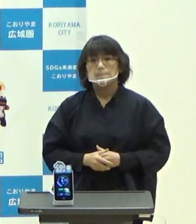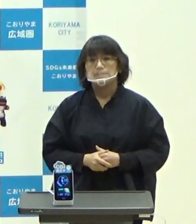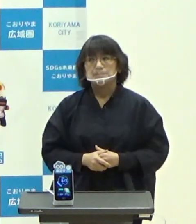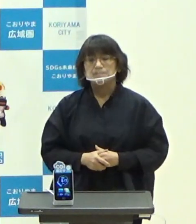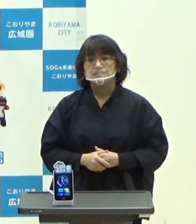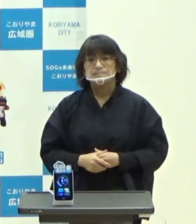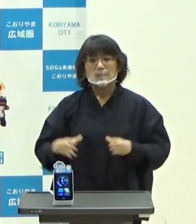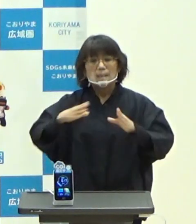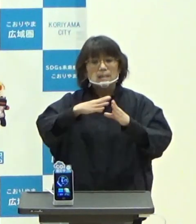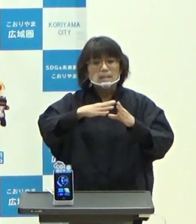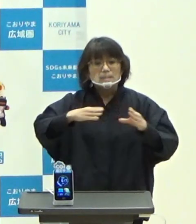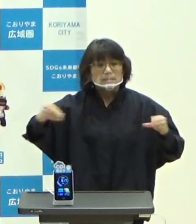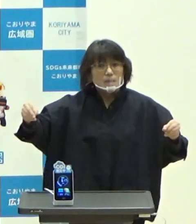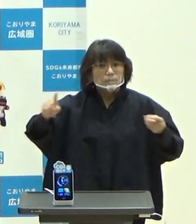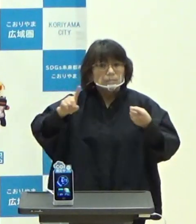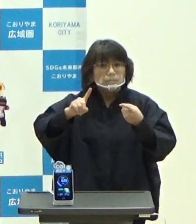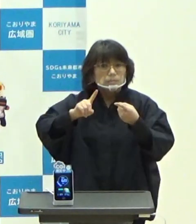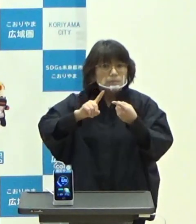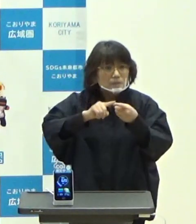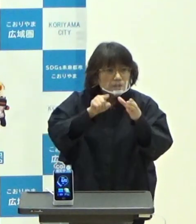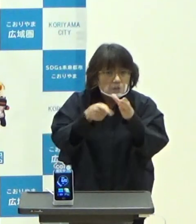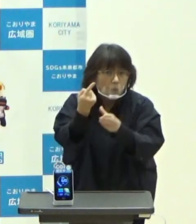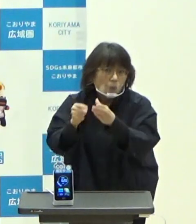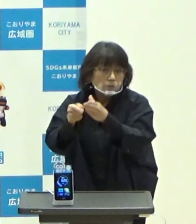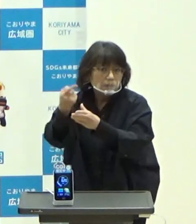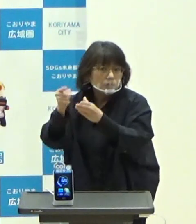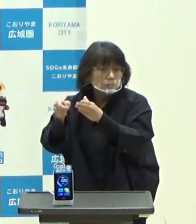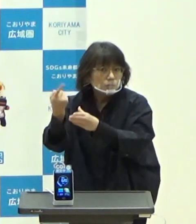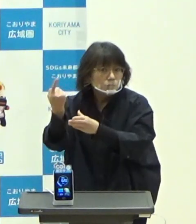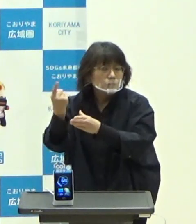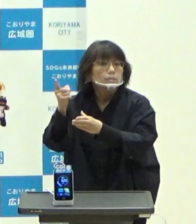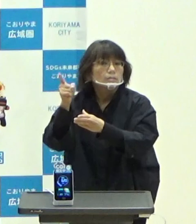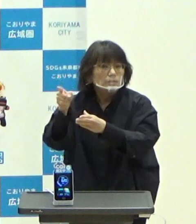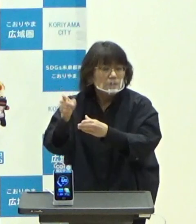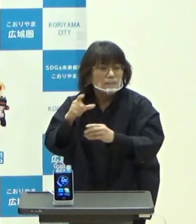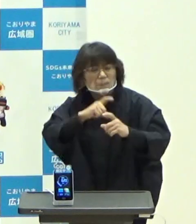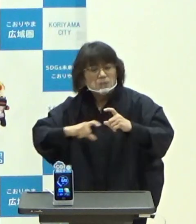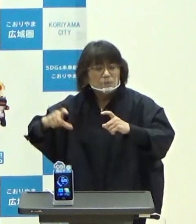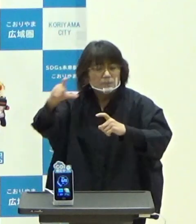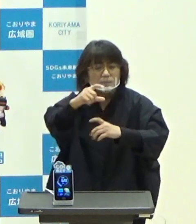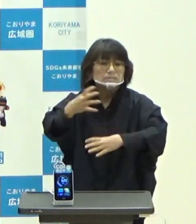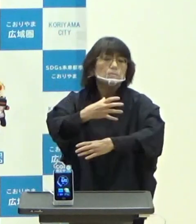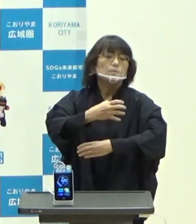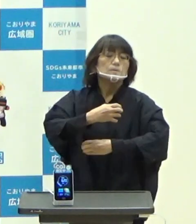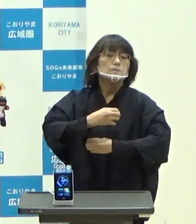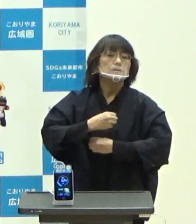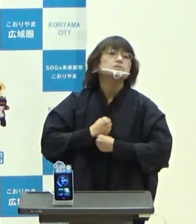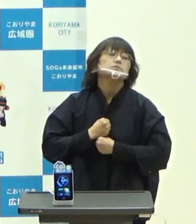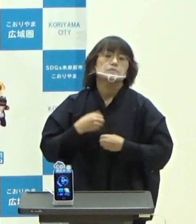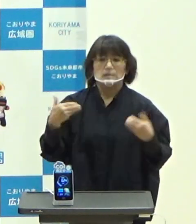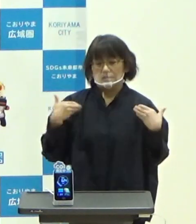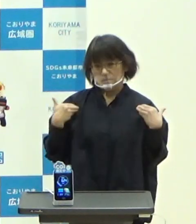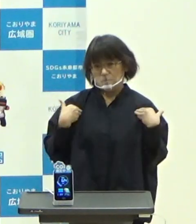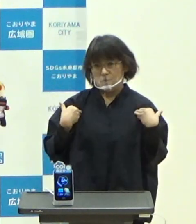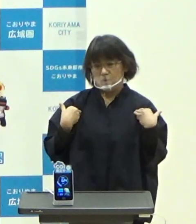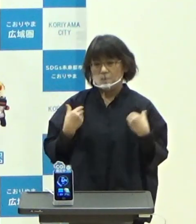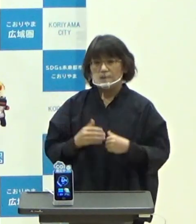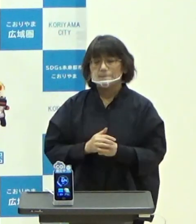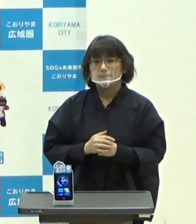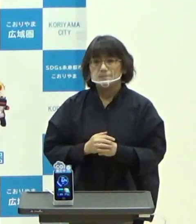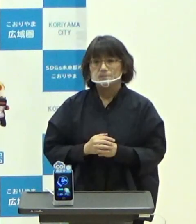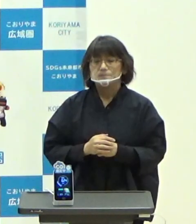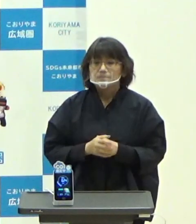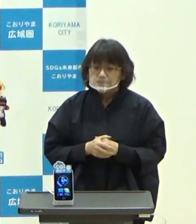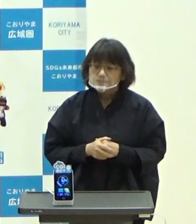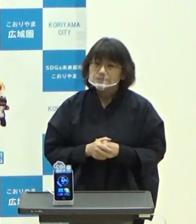全国的な現象となるとですね、より一層ですね、注意を深くしなければならない。昨日の発表を申